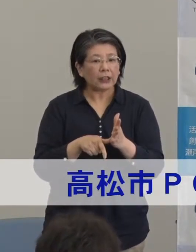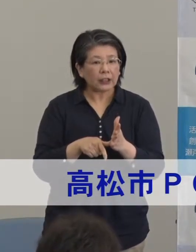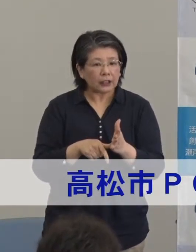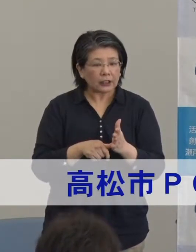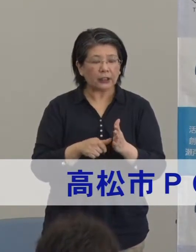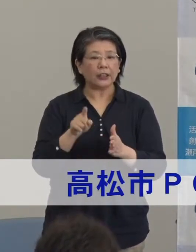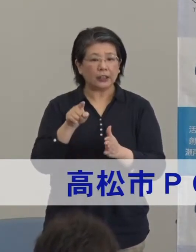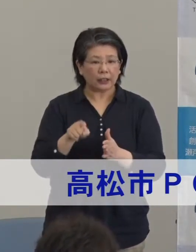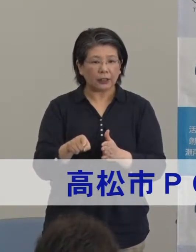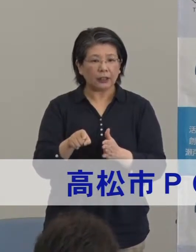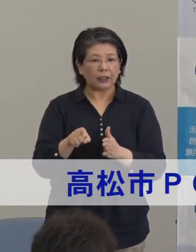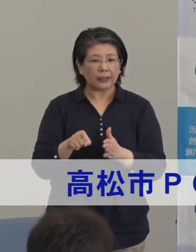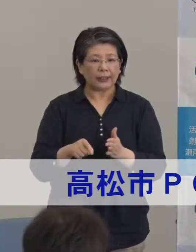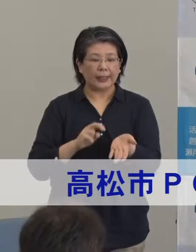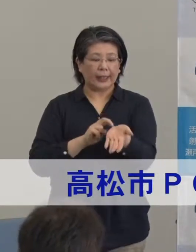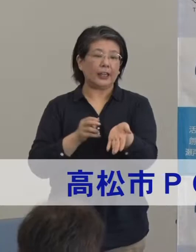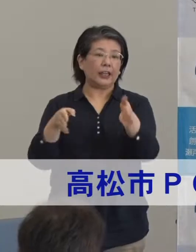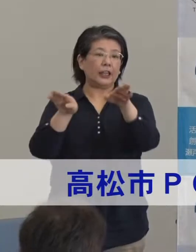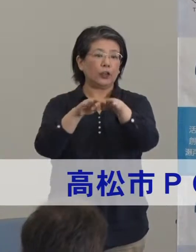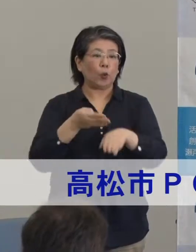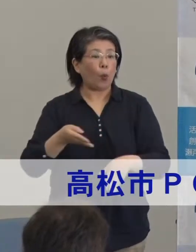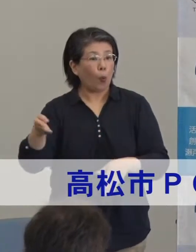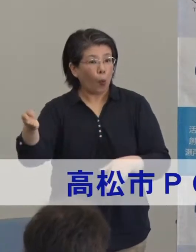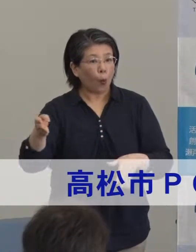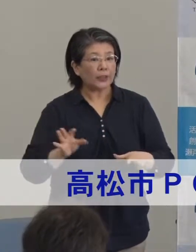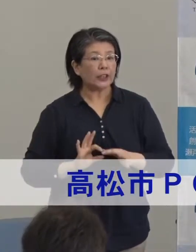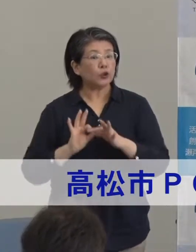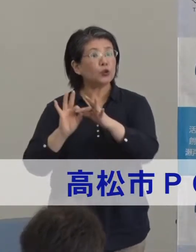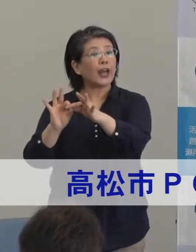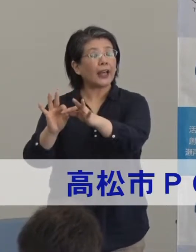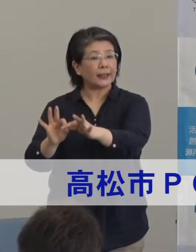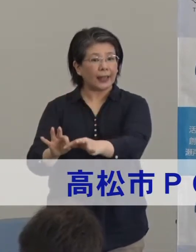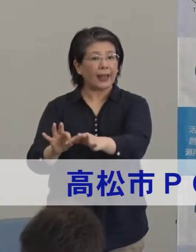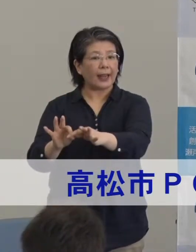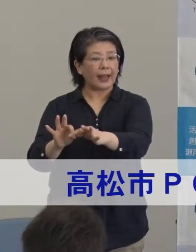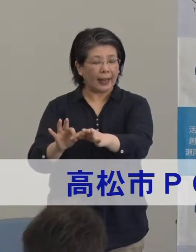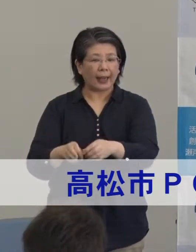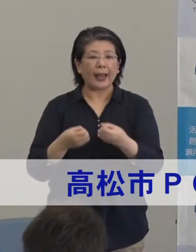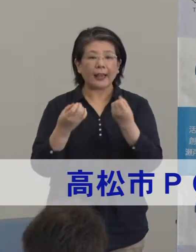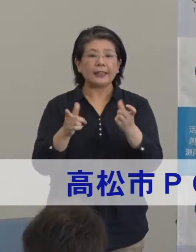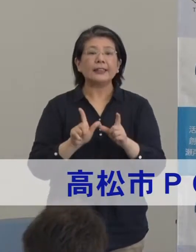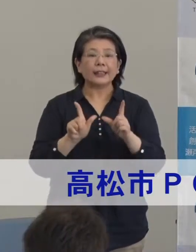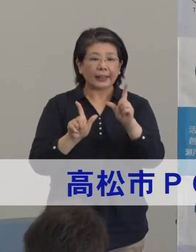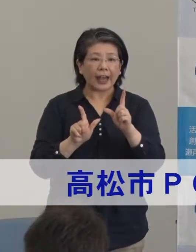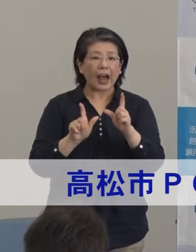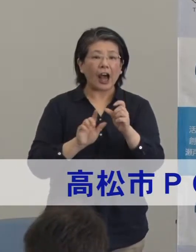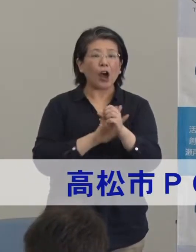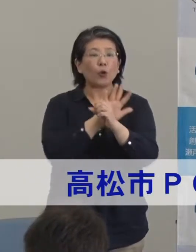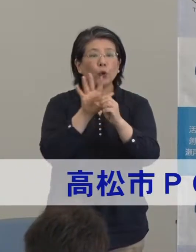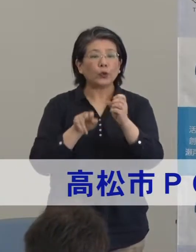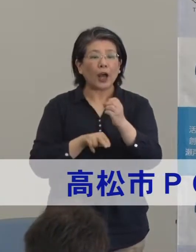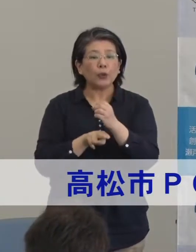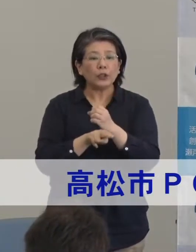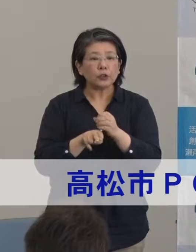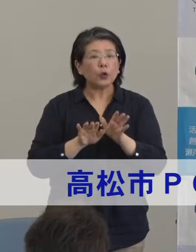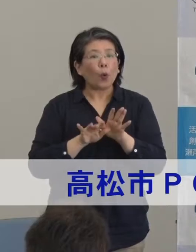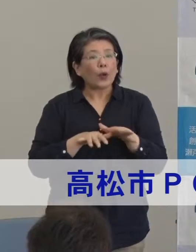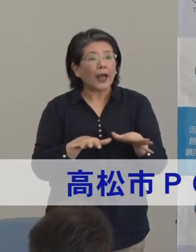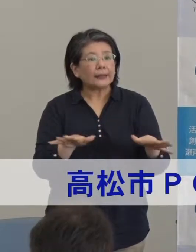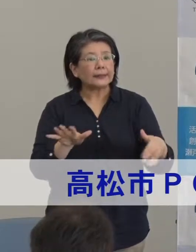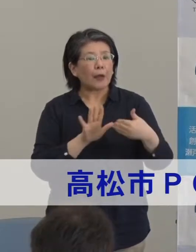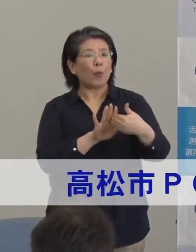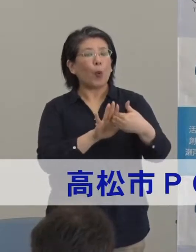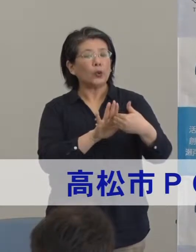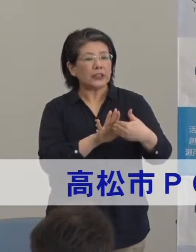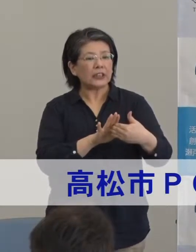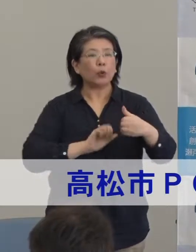来という医療機関に適切につなぎながら、新型コロナウイルス感染症の感染拡大防止に努めてき